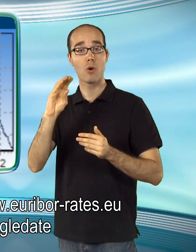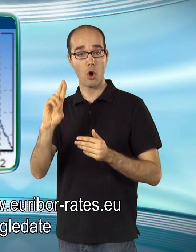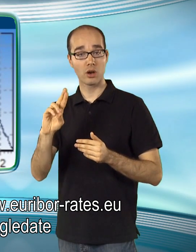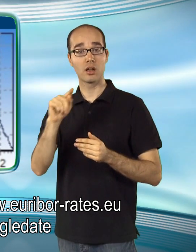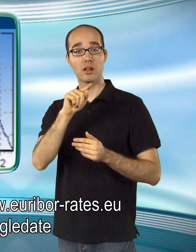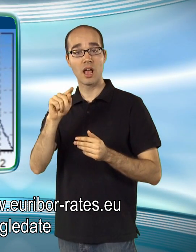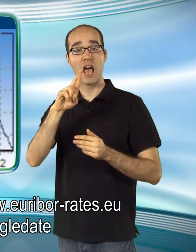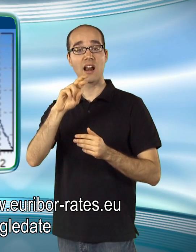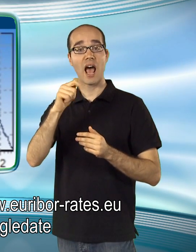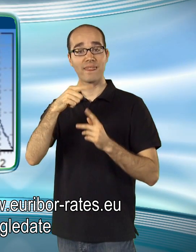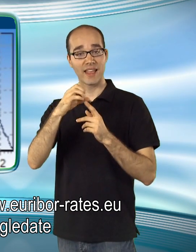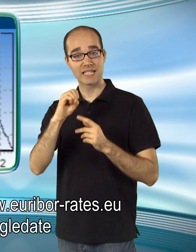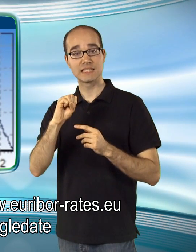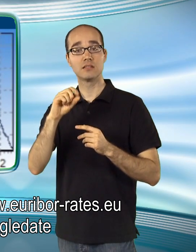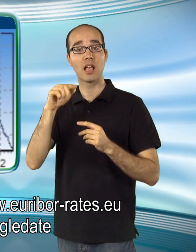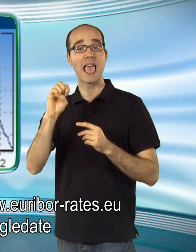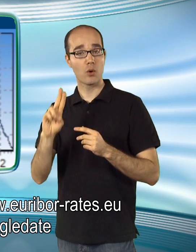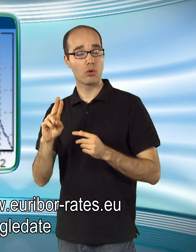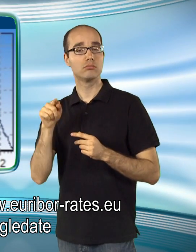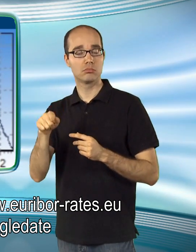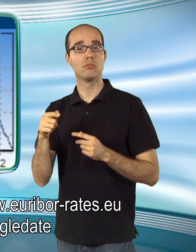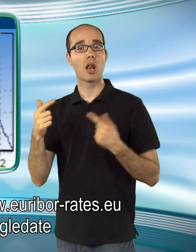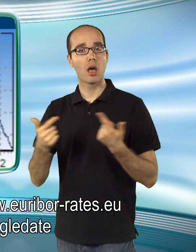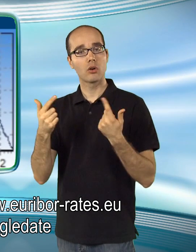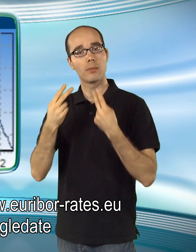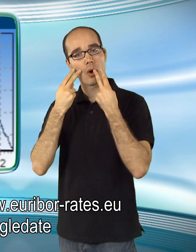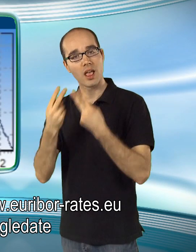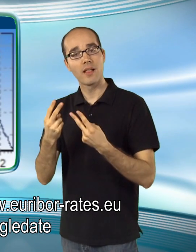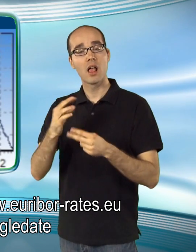euribor-rates.eu si lahko pogledate dnevne vrednosti Euribora.